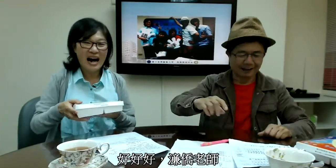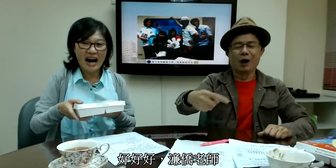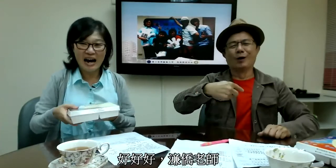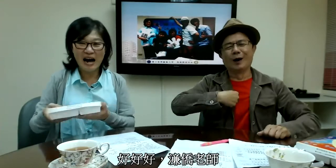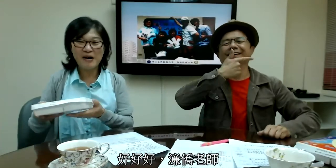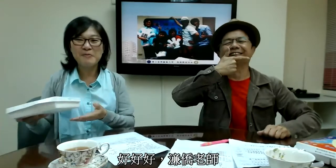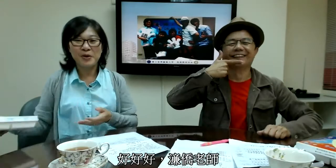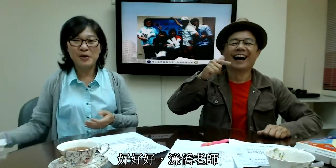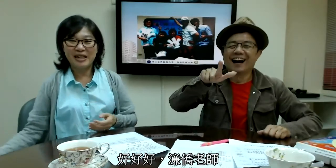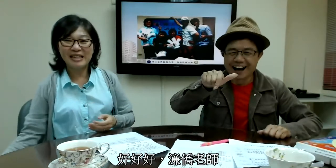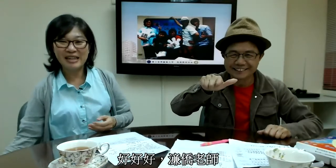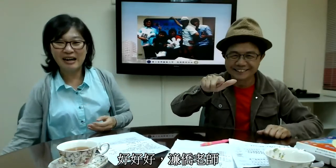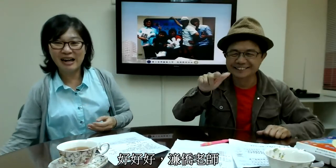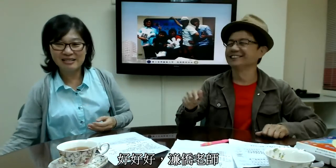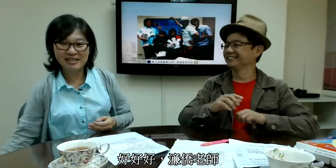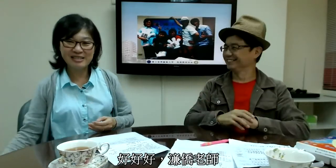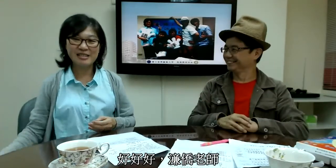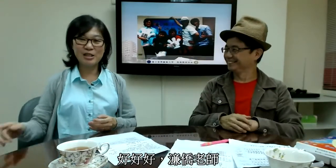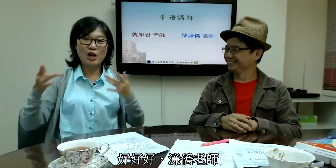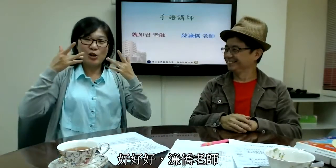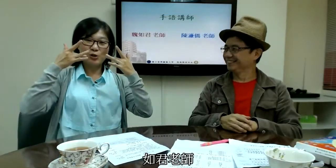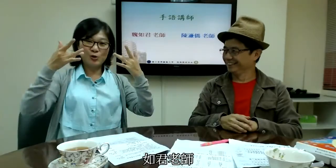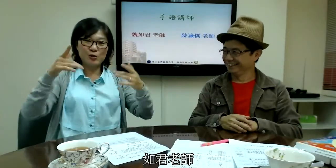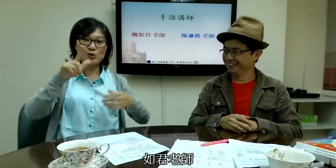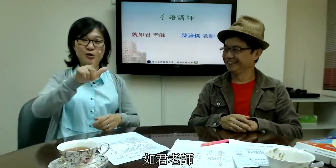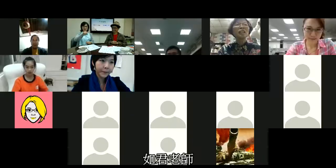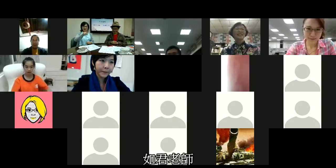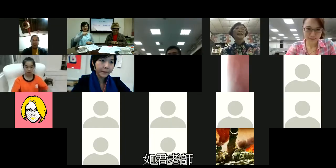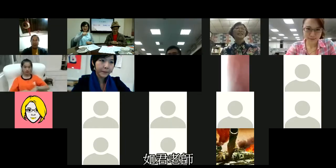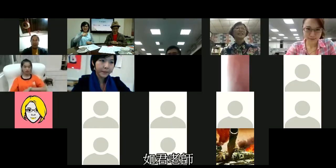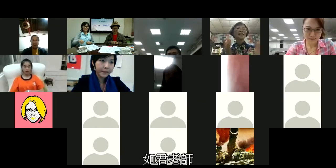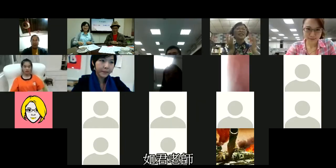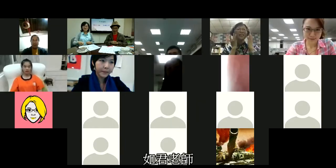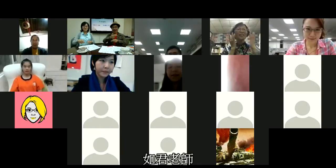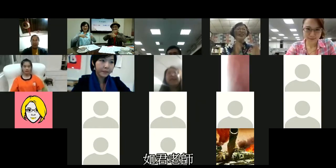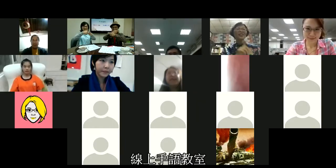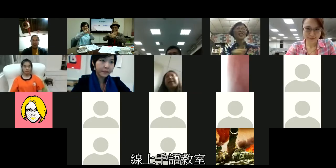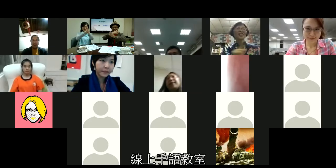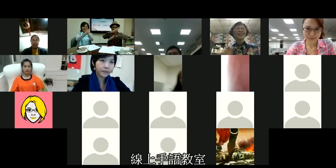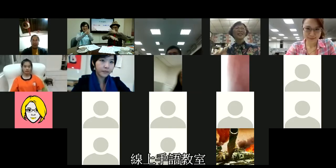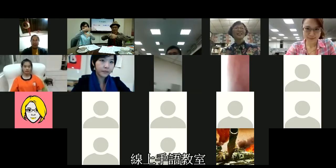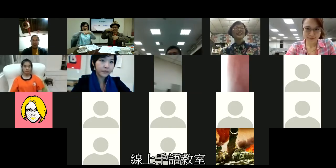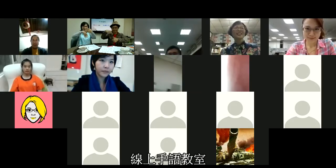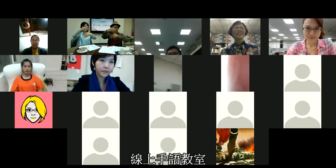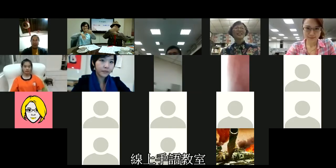好好，连桥老师、如君老师，线上手